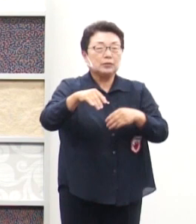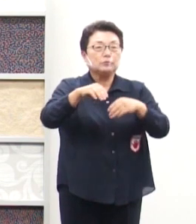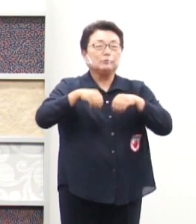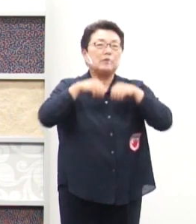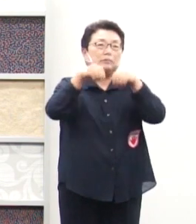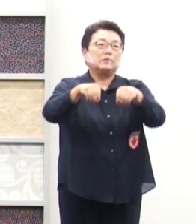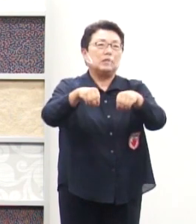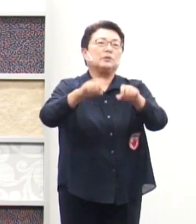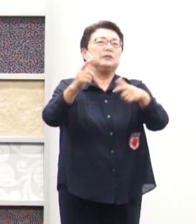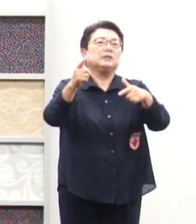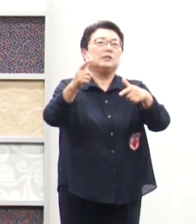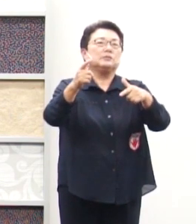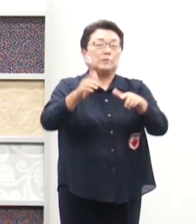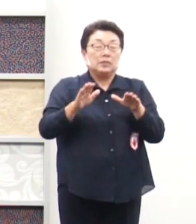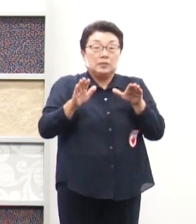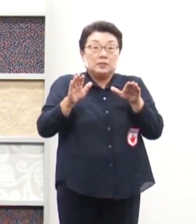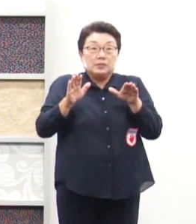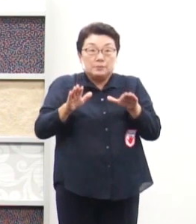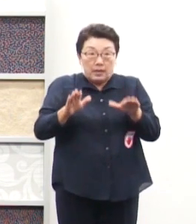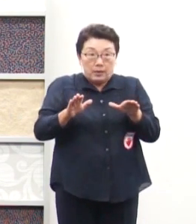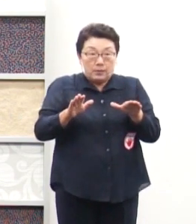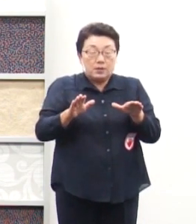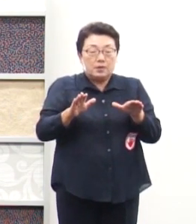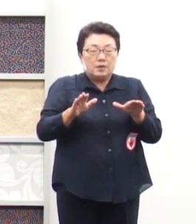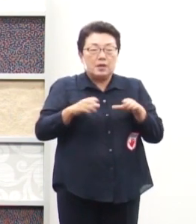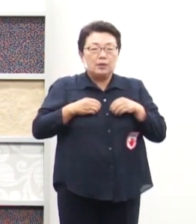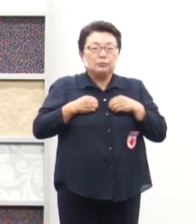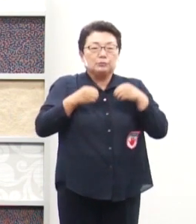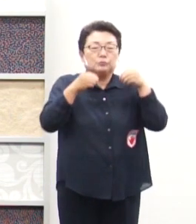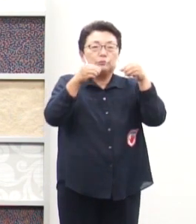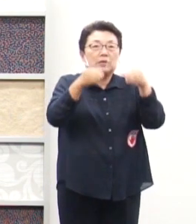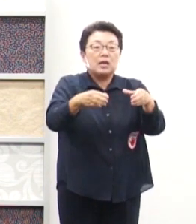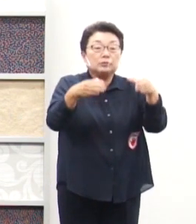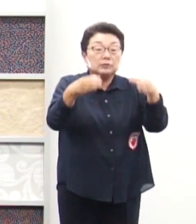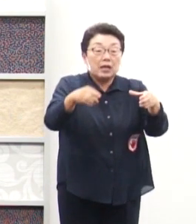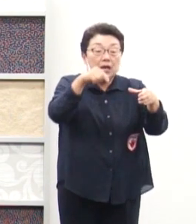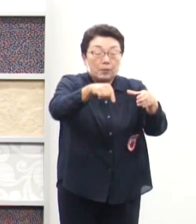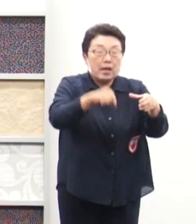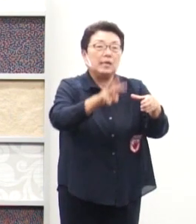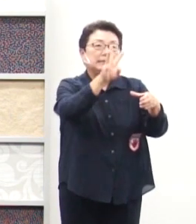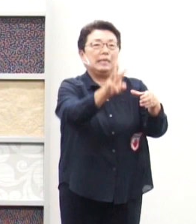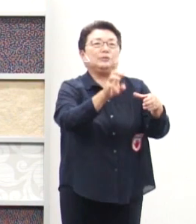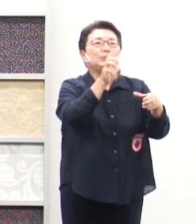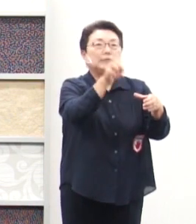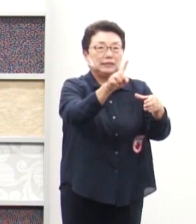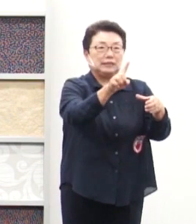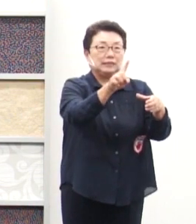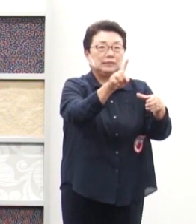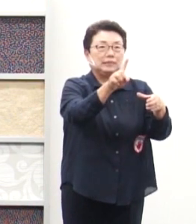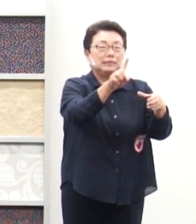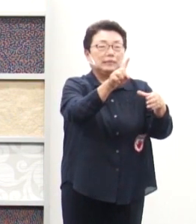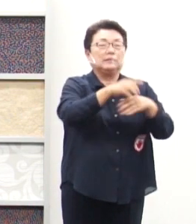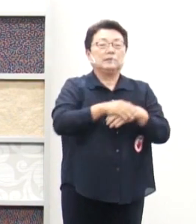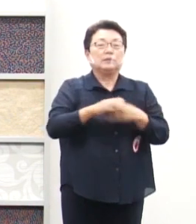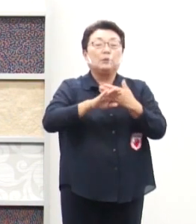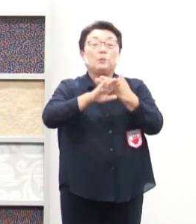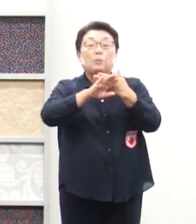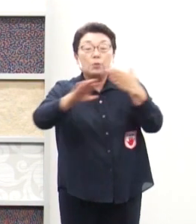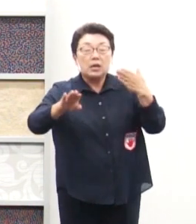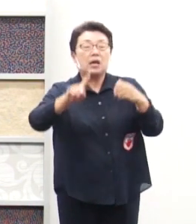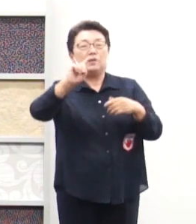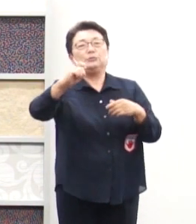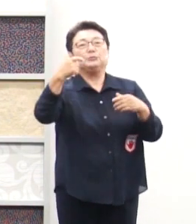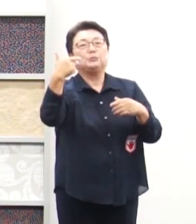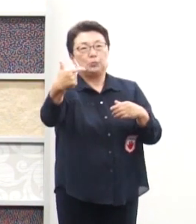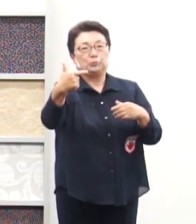て、現時点ではクラスターとしては31、そしてその他が16